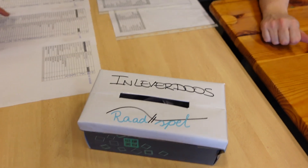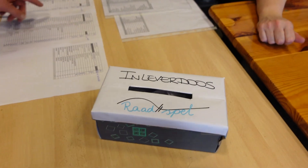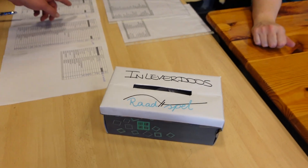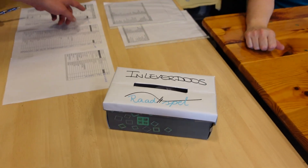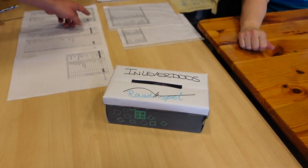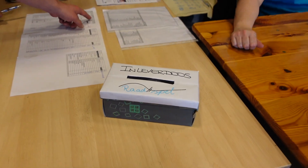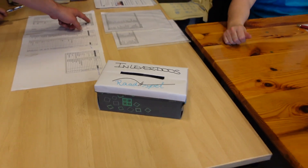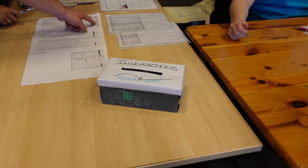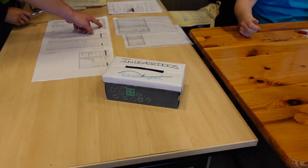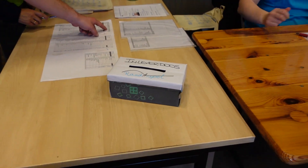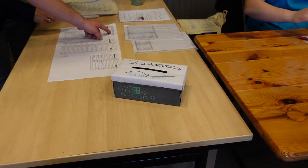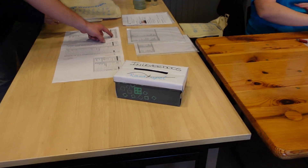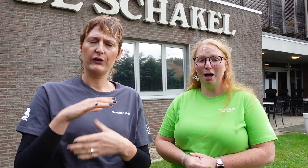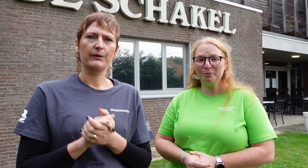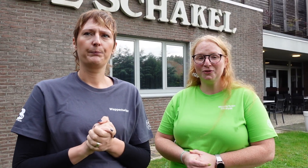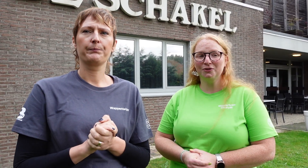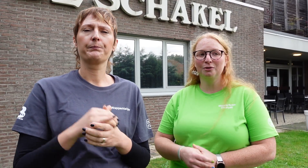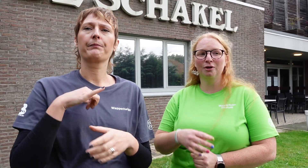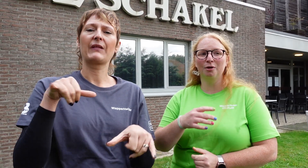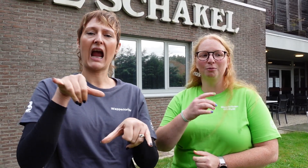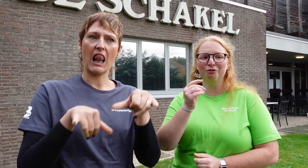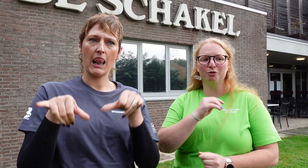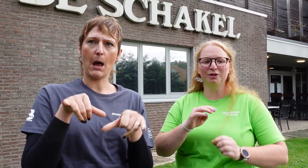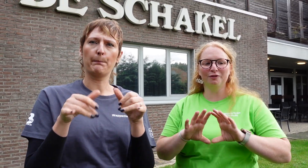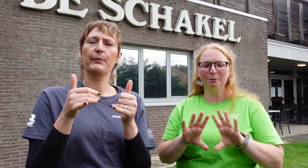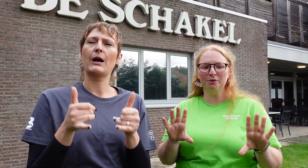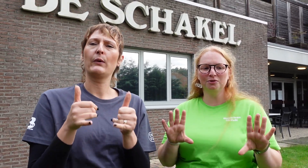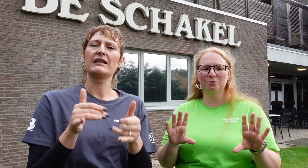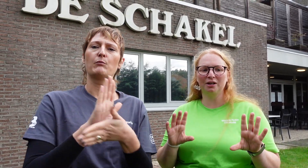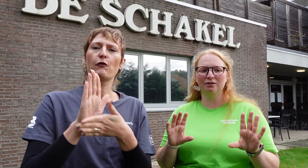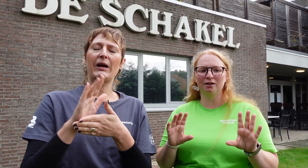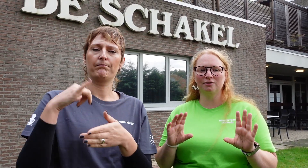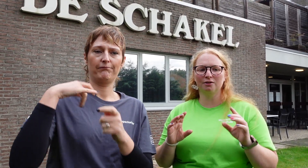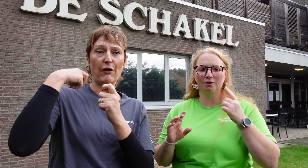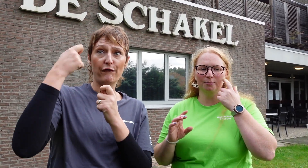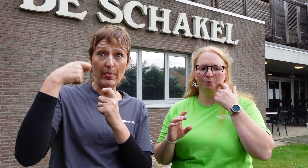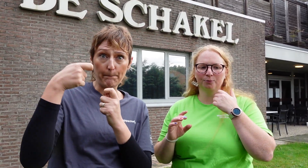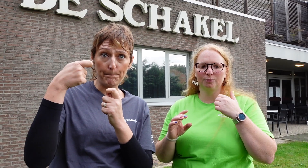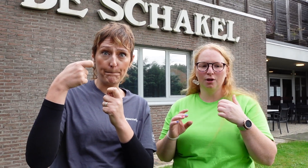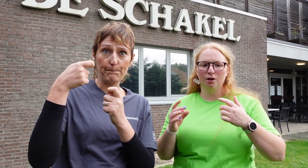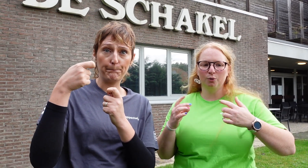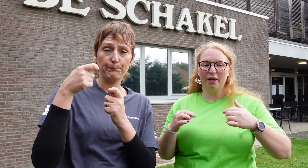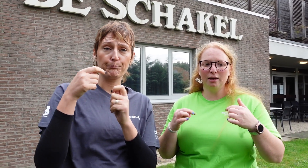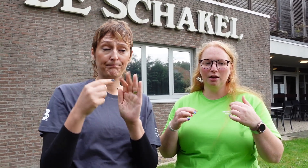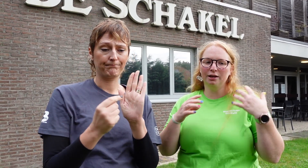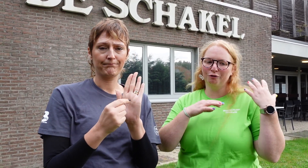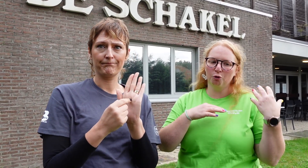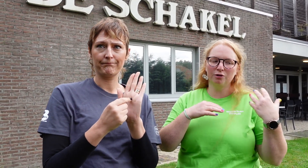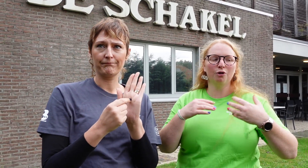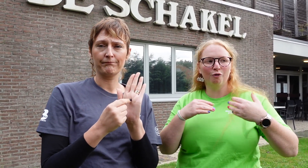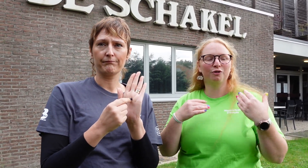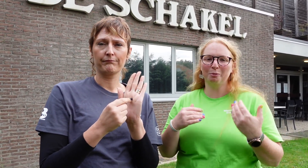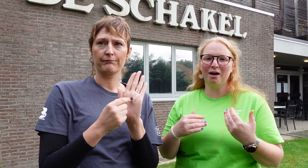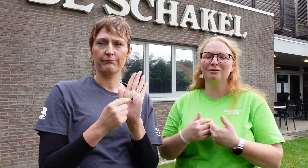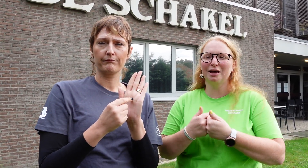Ja er zijn eh laps ehm bijvoorbeeld filmpjes waarin dat ehm wij alleé of